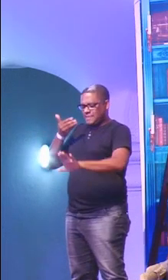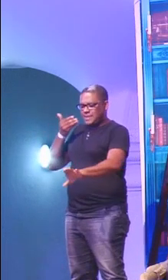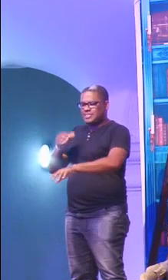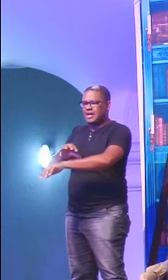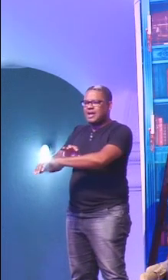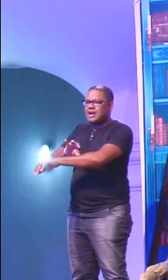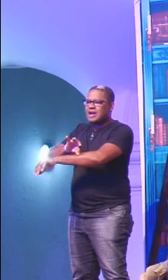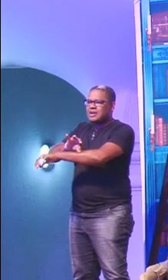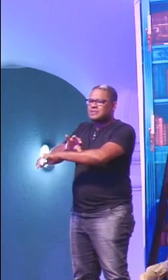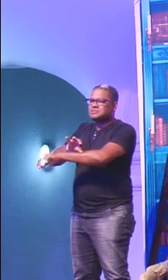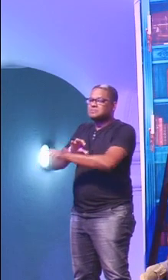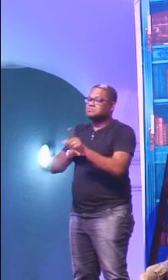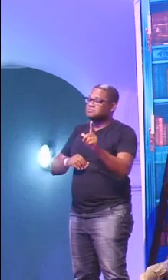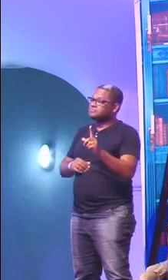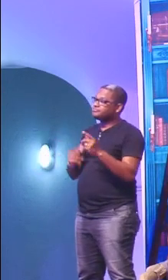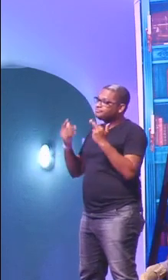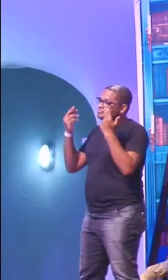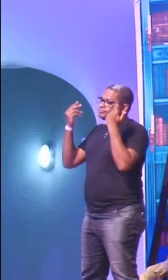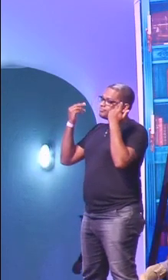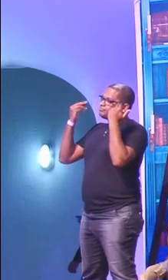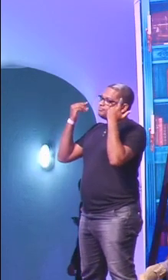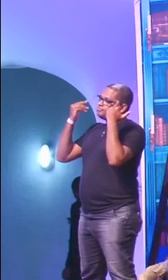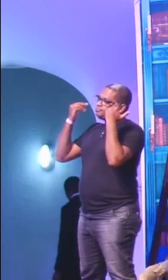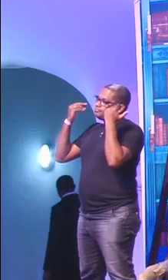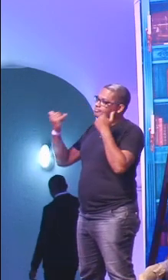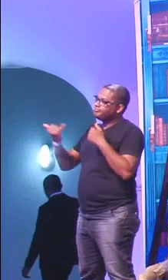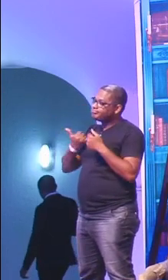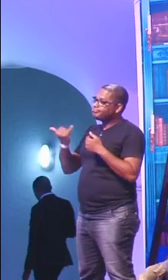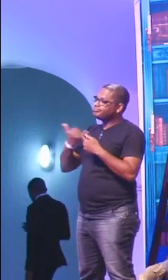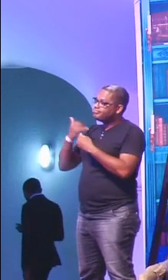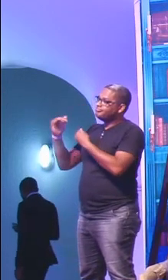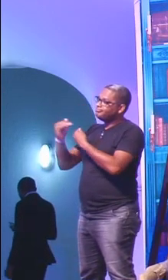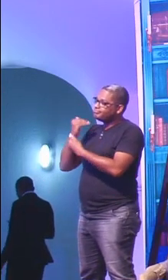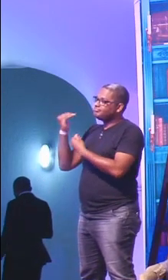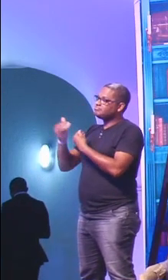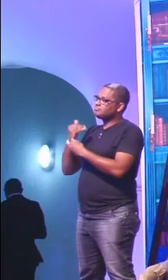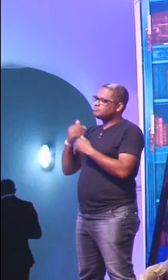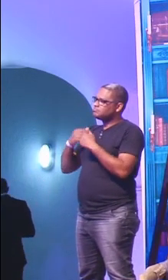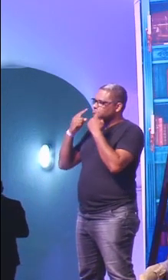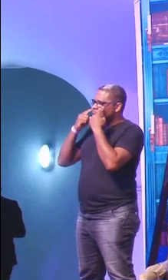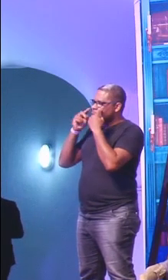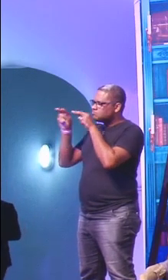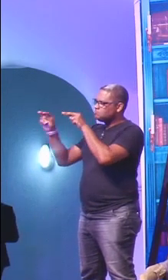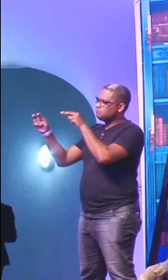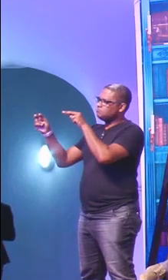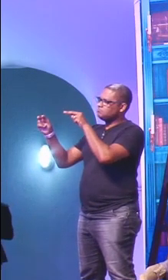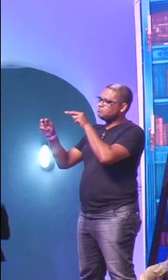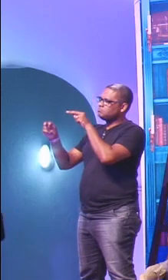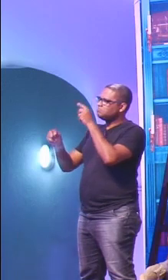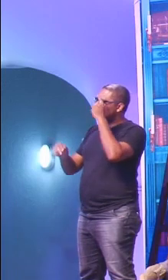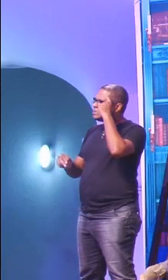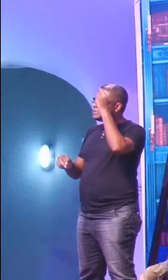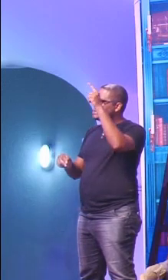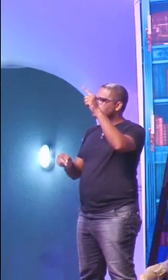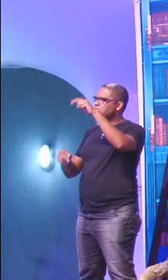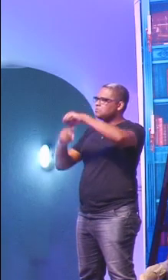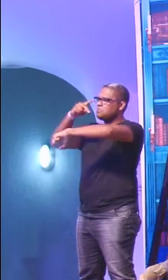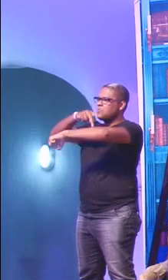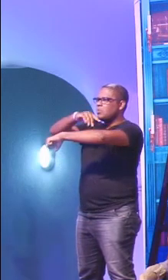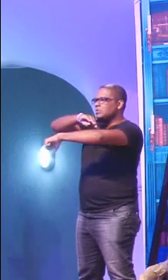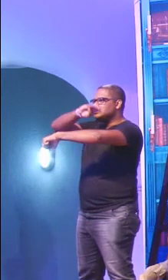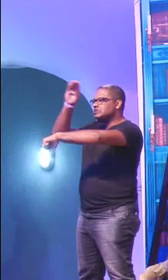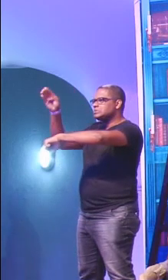Rafik parecia não prestar atenção às palavras do pai. Mantinha o olhar mirando o topo da montanha.